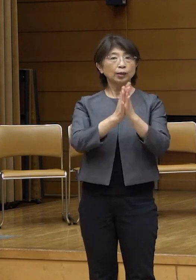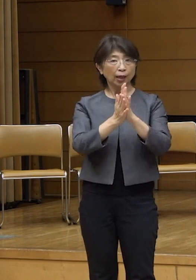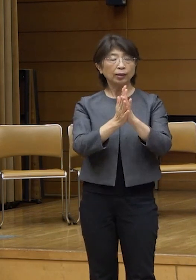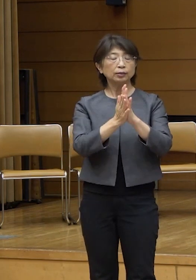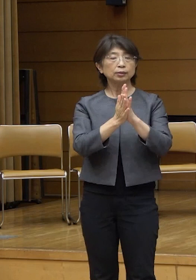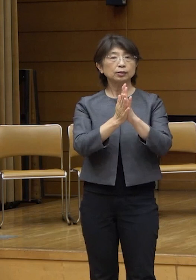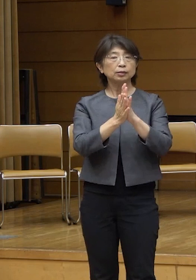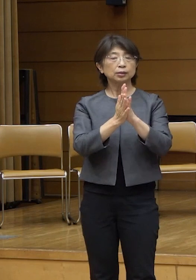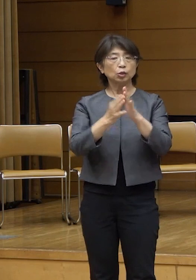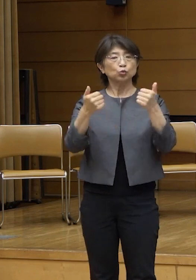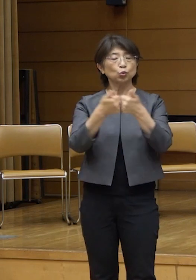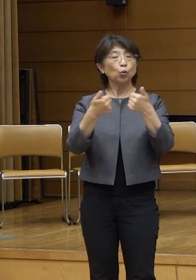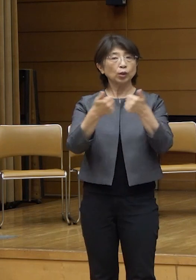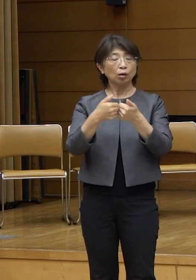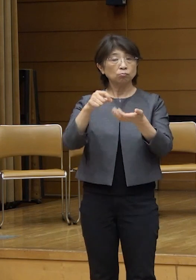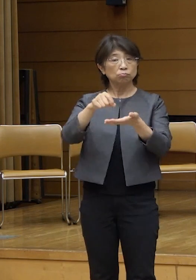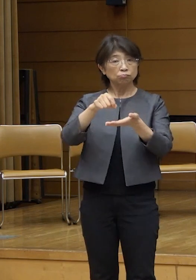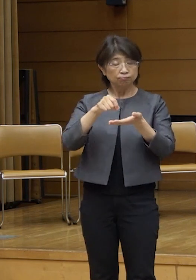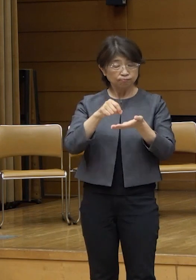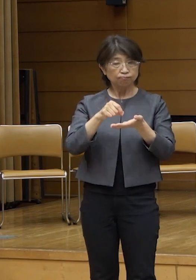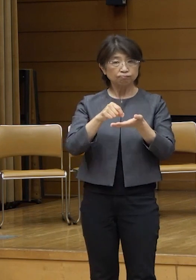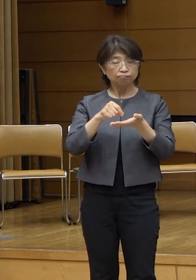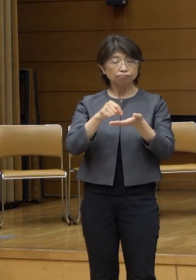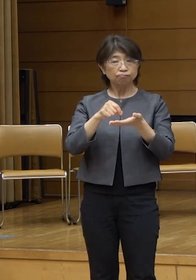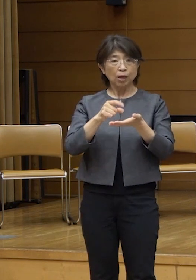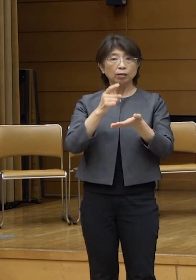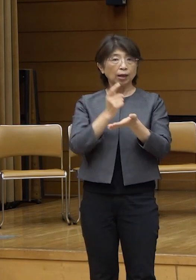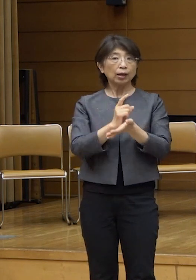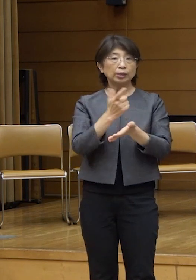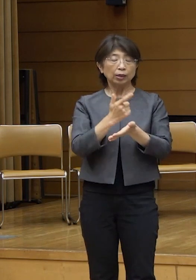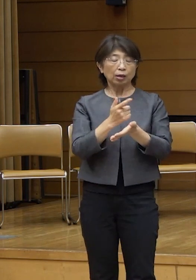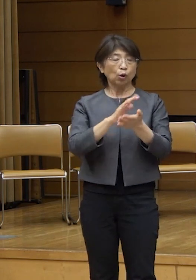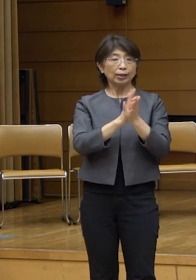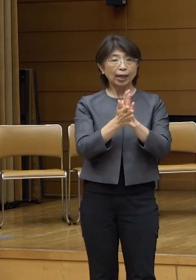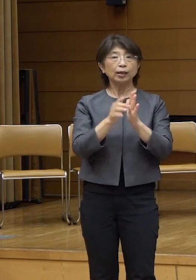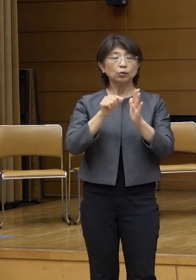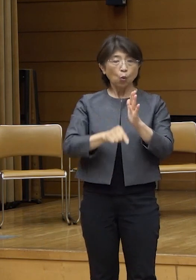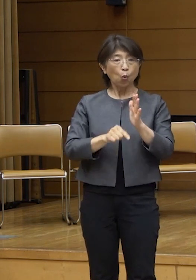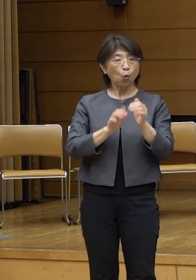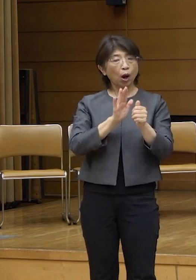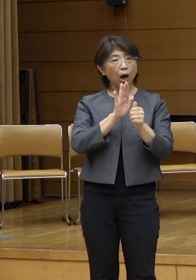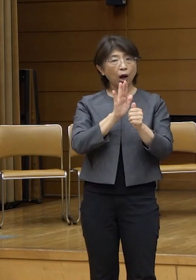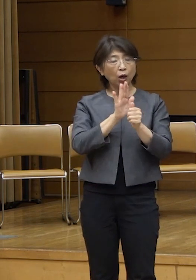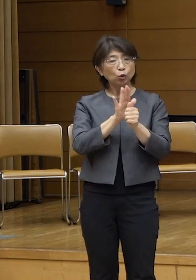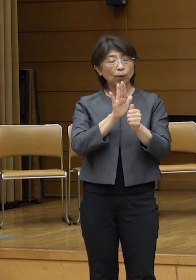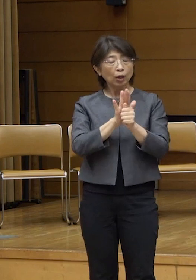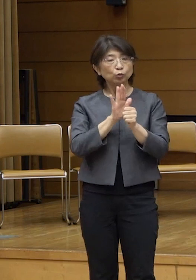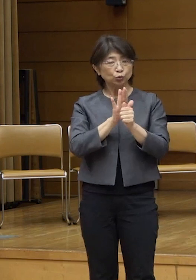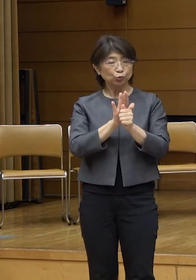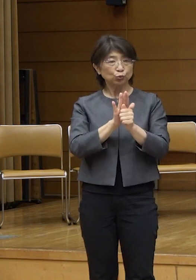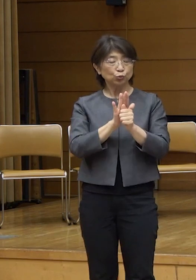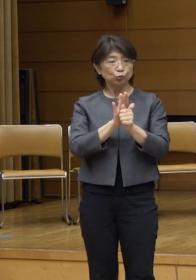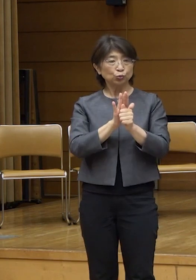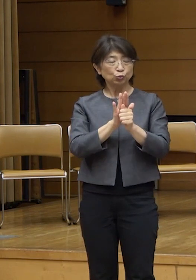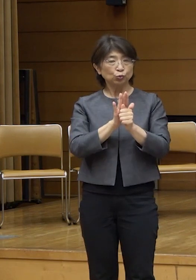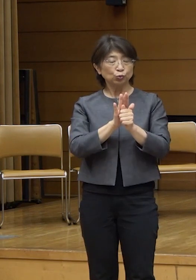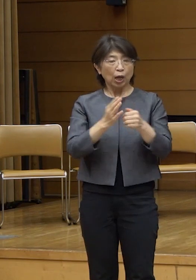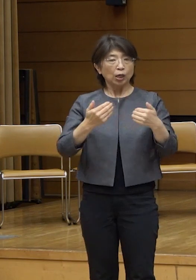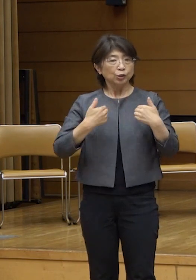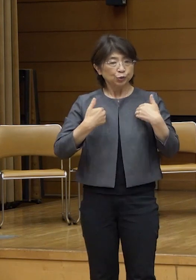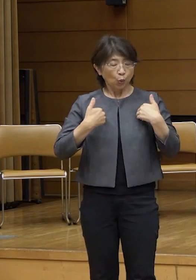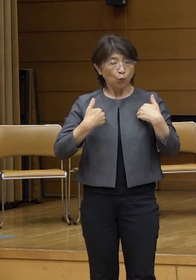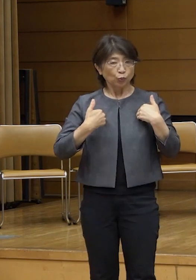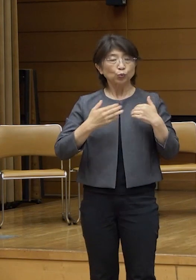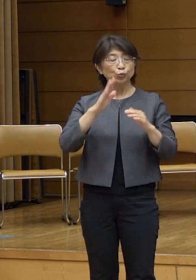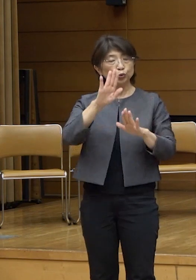求めに来た、相談はありましたけども、基本的に県のアドバイスがなければ入院ができなかったというケースは今のところゼロ、は